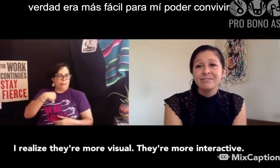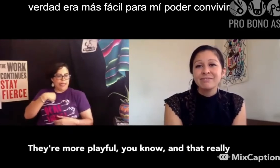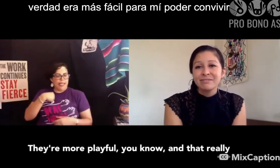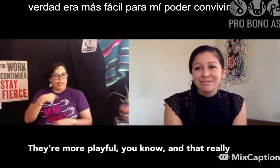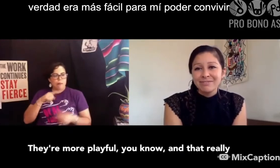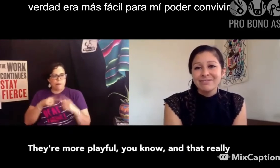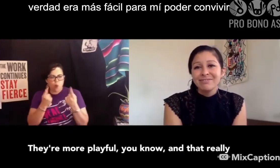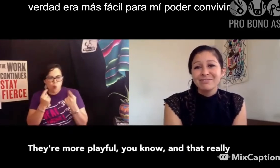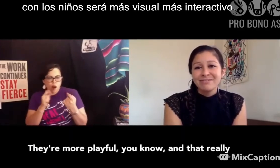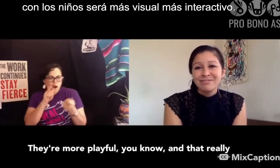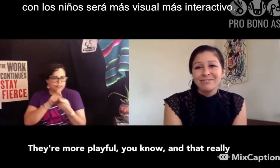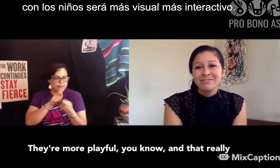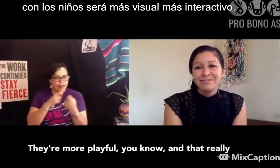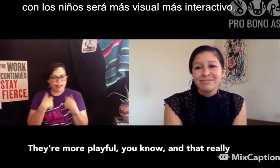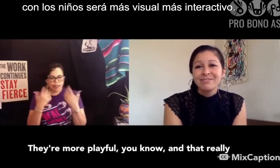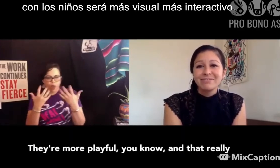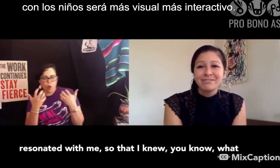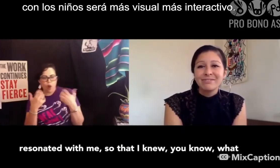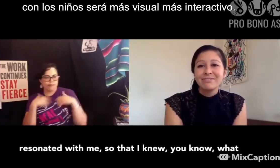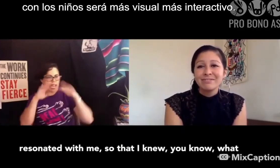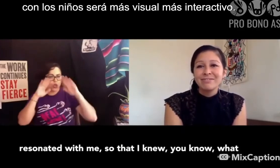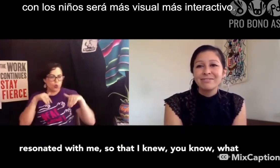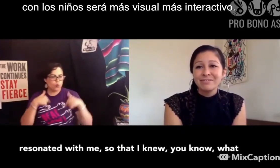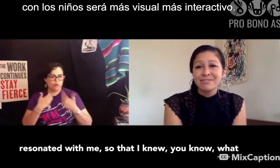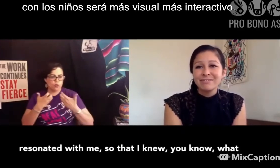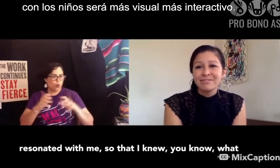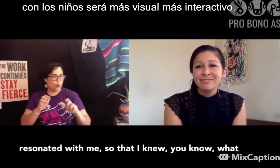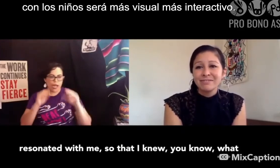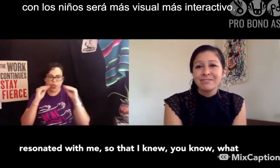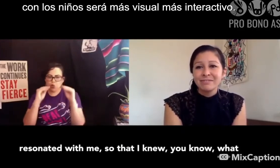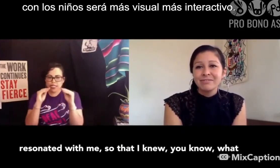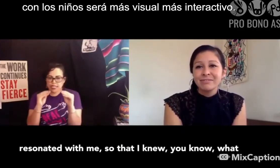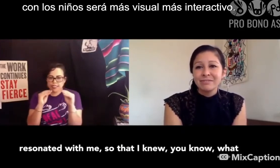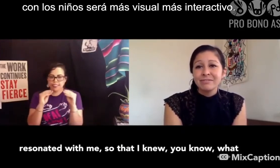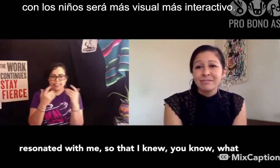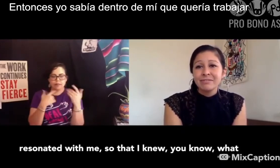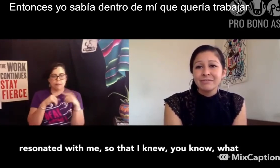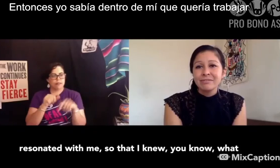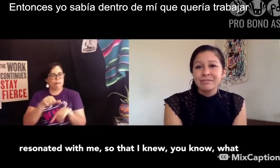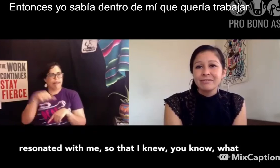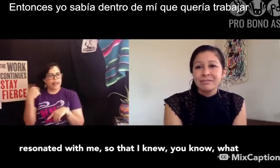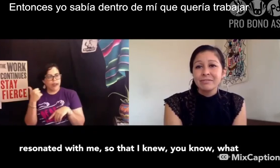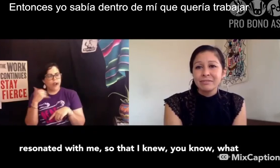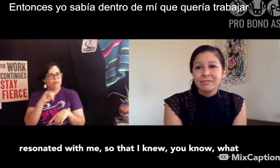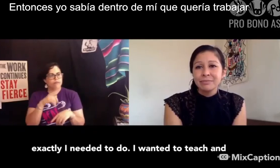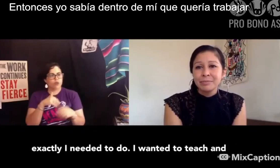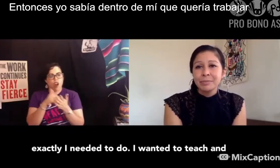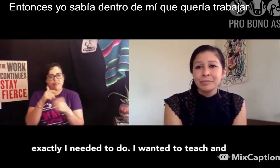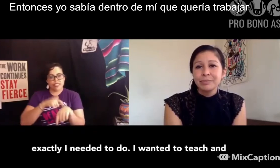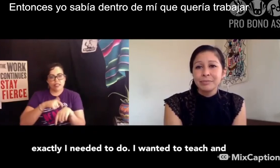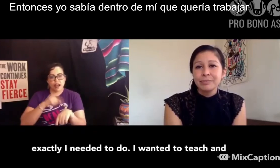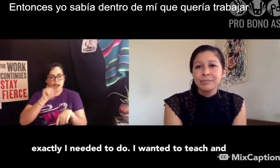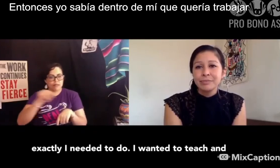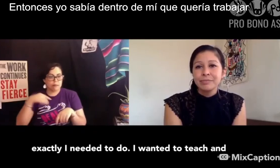fácil para mí poder convivir con los niños, era más visual, más interactivo. Entonces